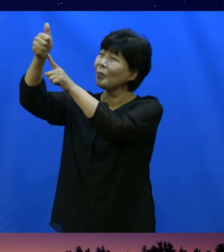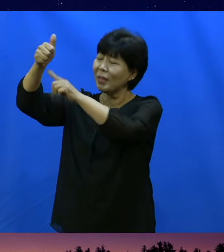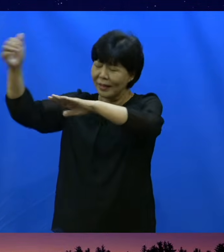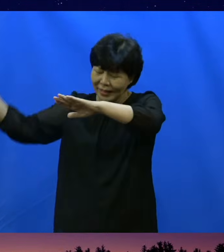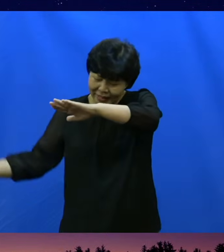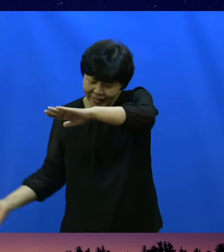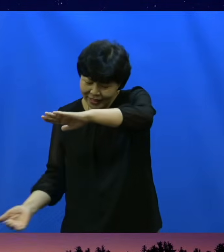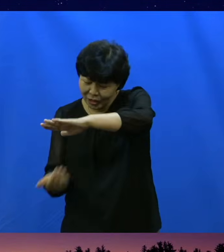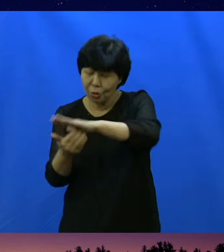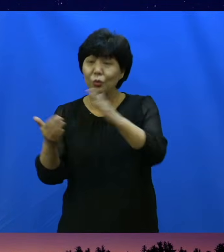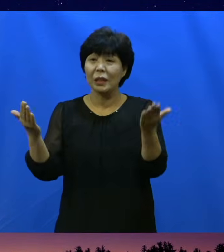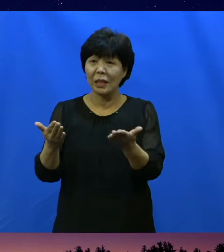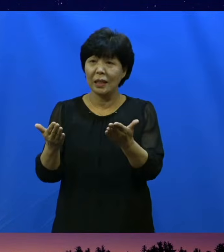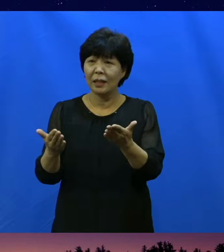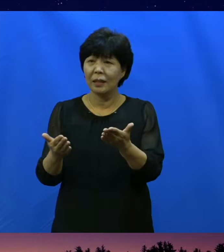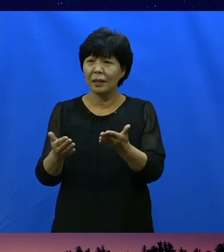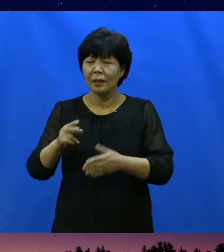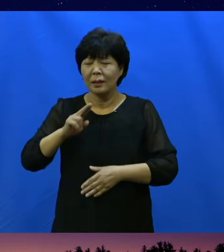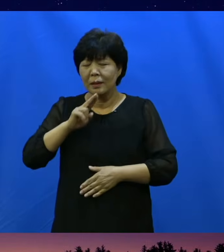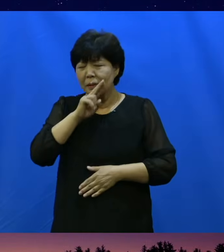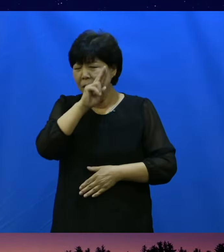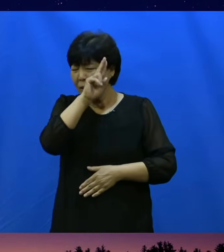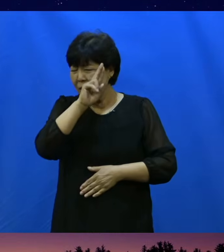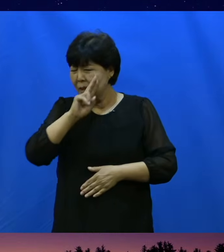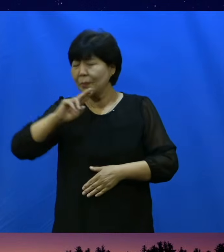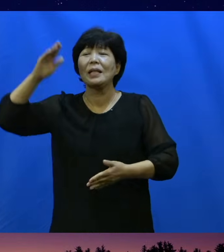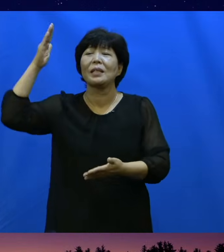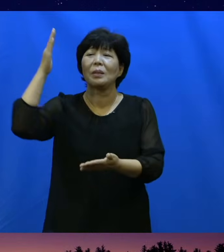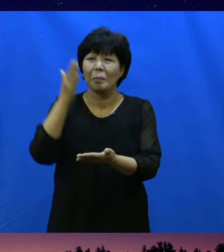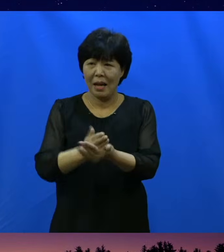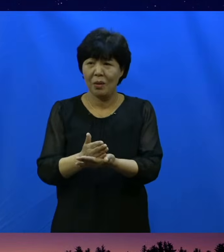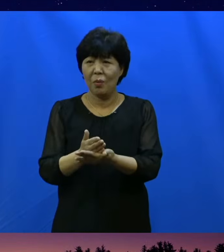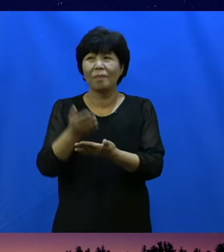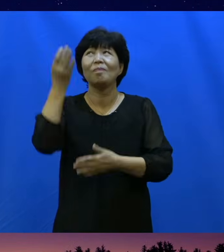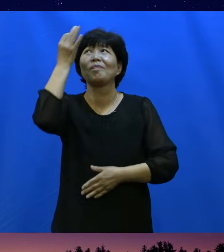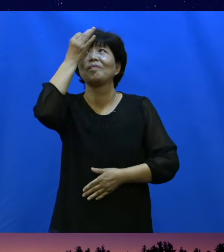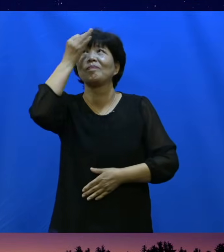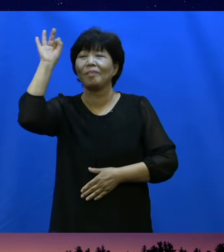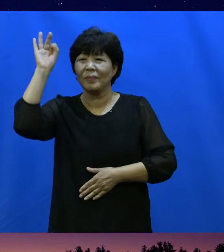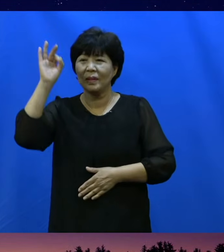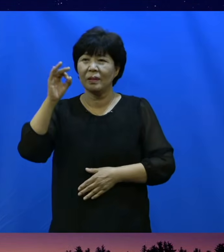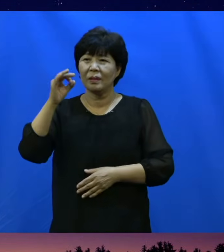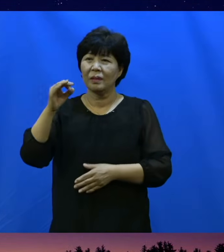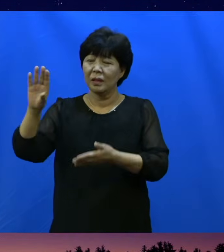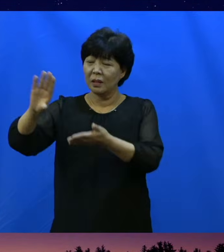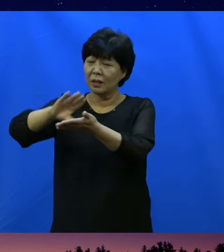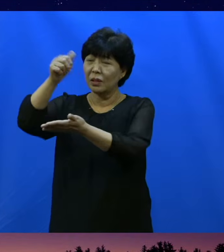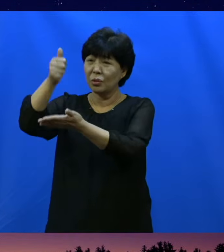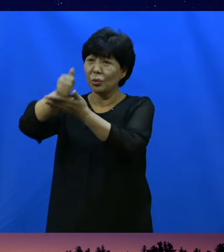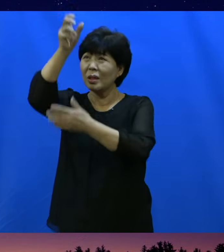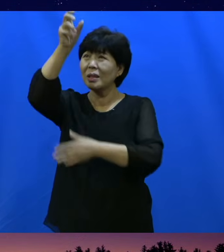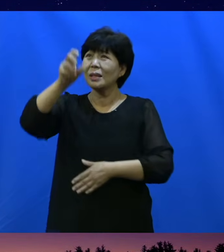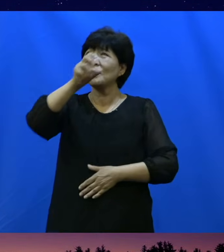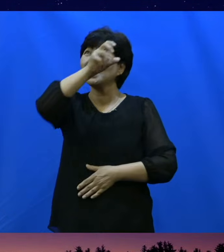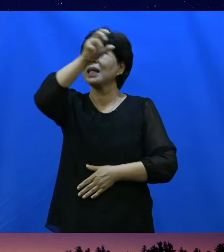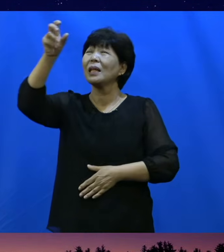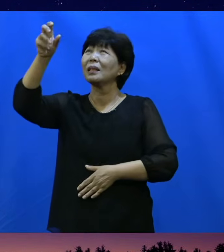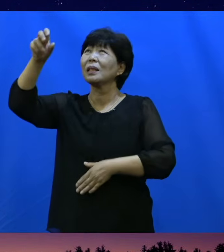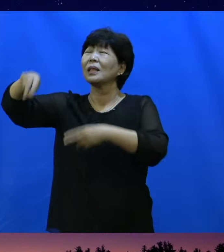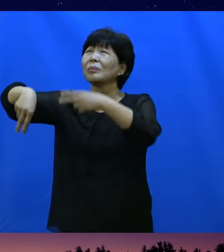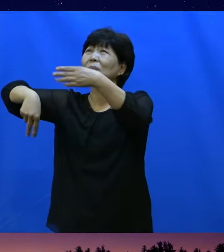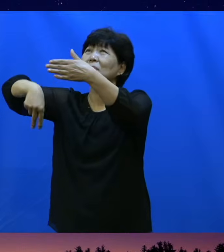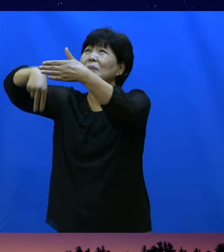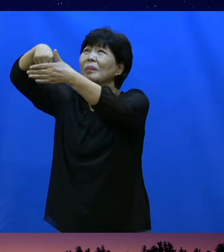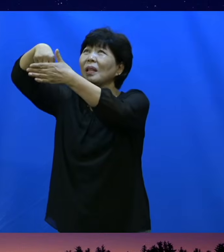일을 의심하지 않고 받아들이는 것. 그리스도께서 십자가에 매달려 계실 때 테텔레스타이 다